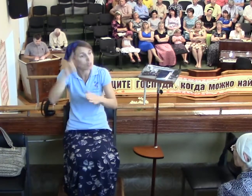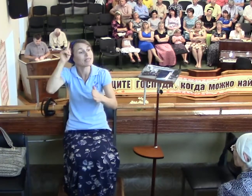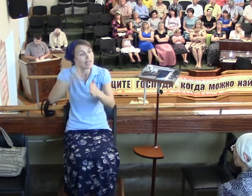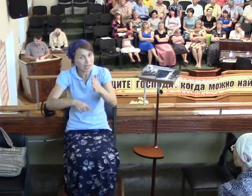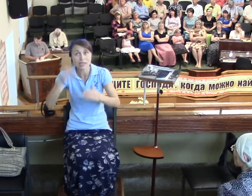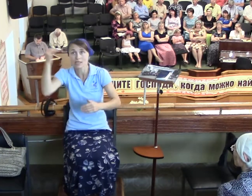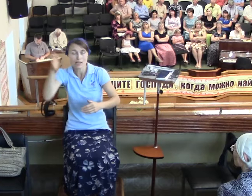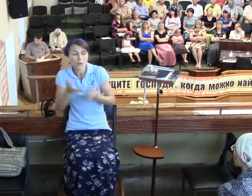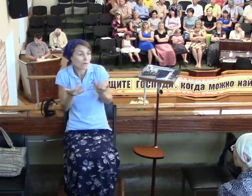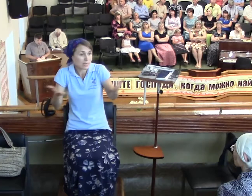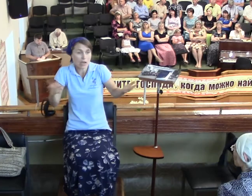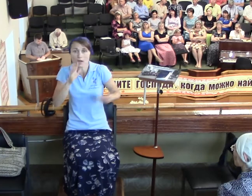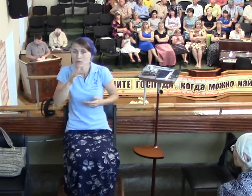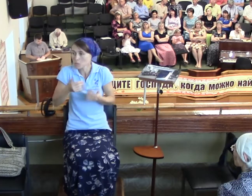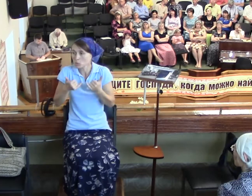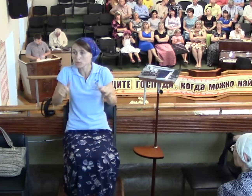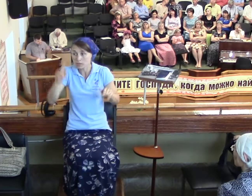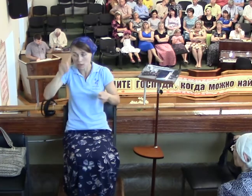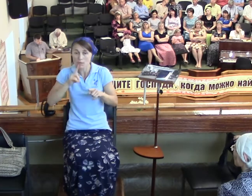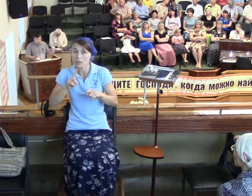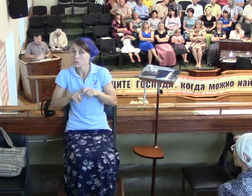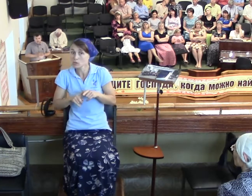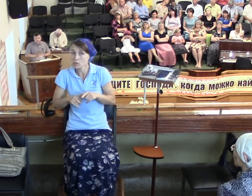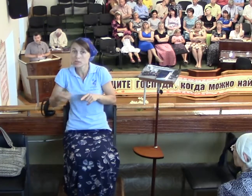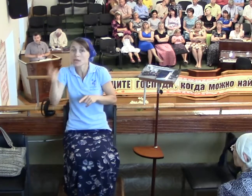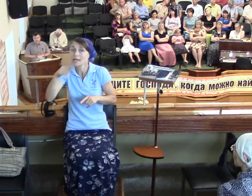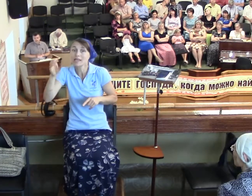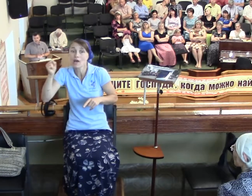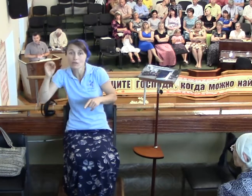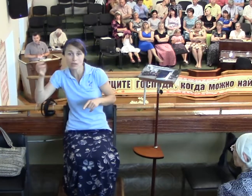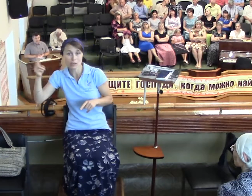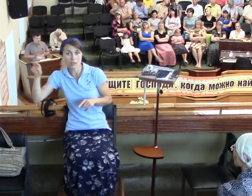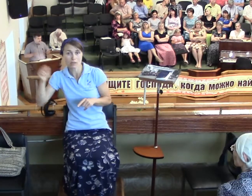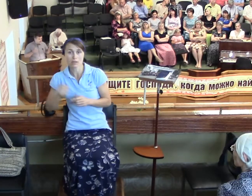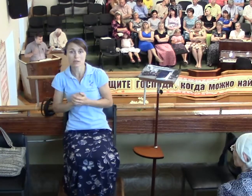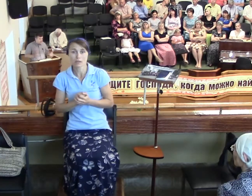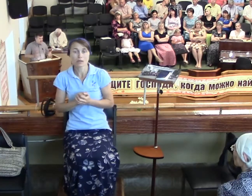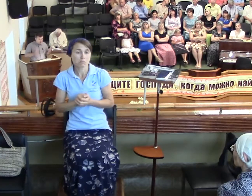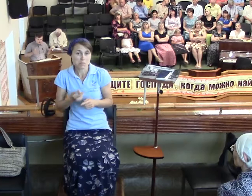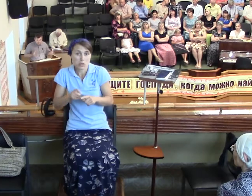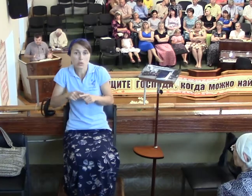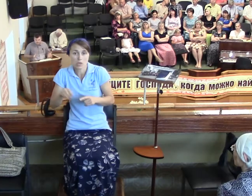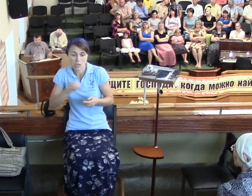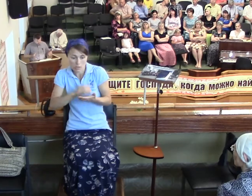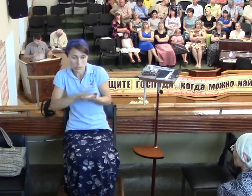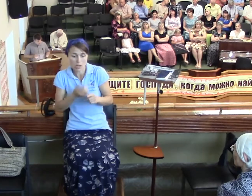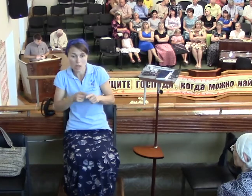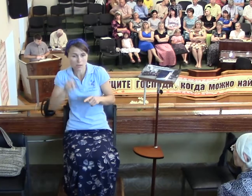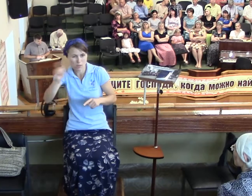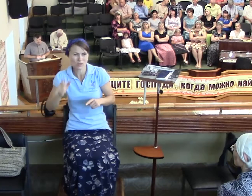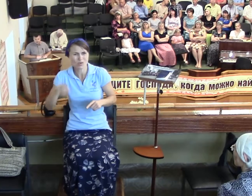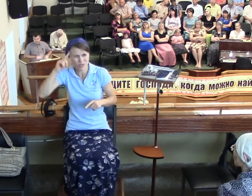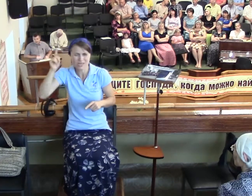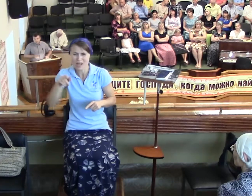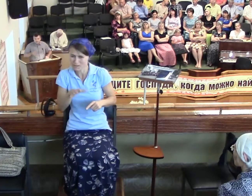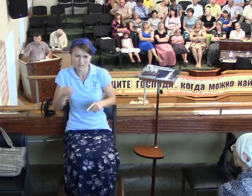время. Удивительно, братья и сестры, о том, что Давид, который написал этот псалом, он знал все тяжести жизни. Вы знаете,